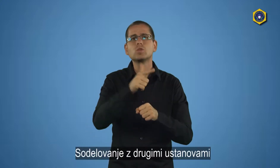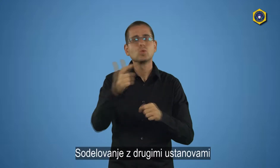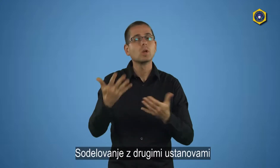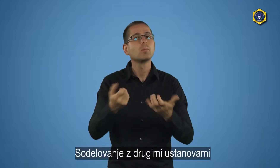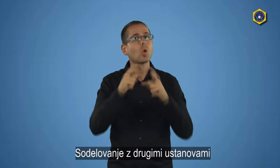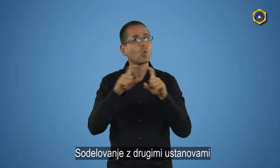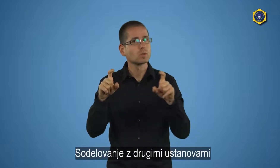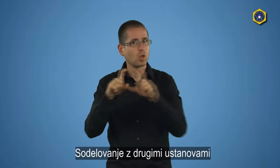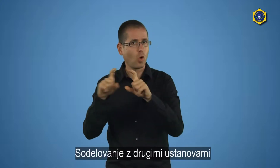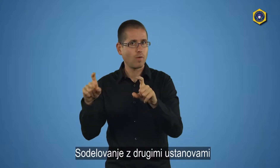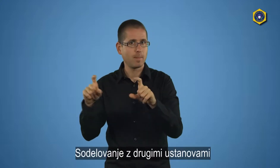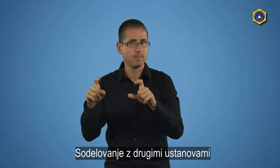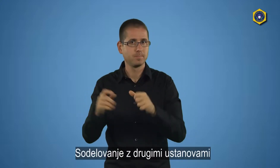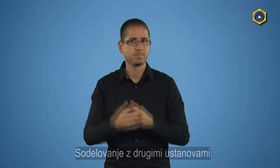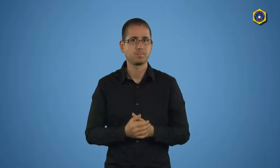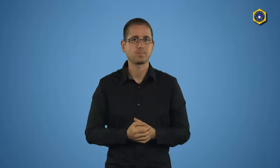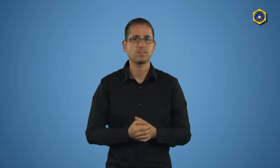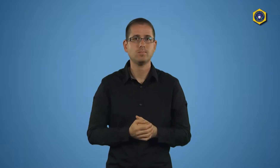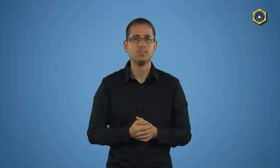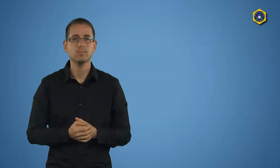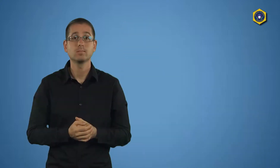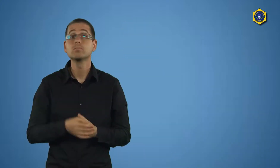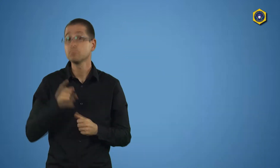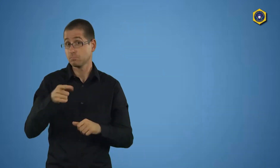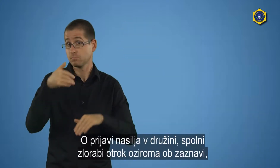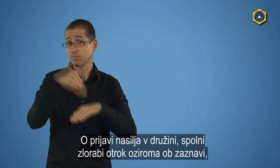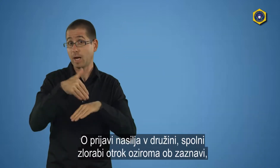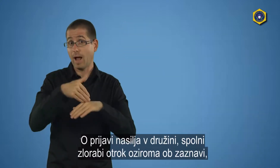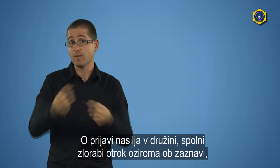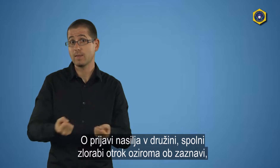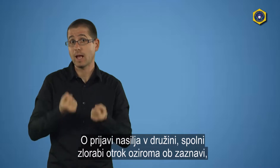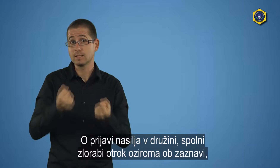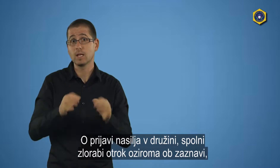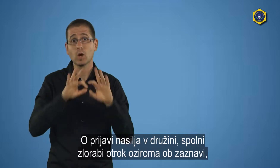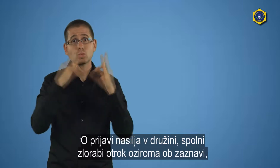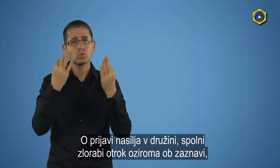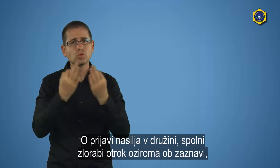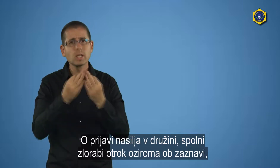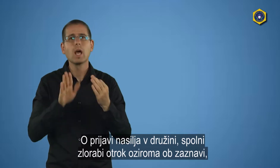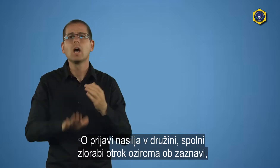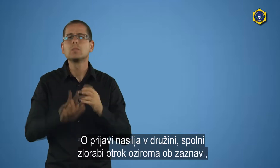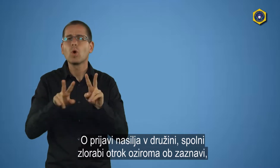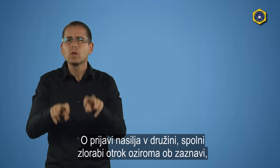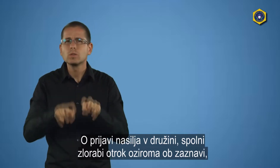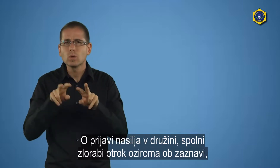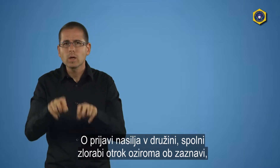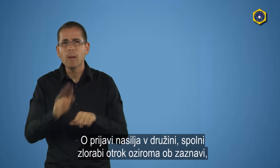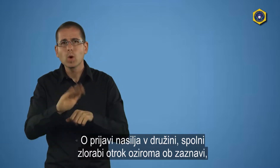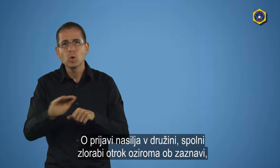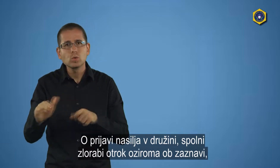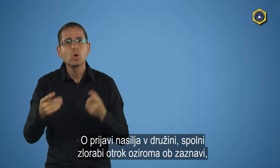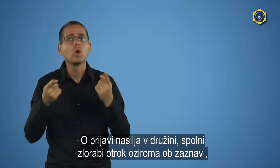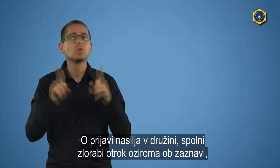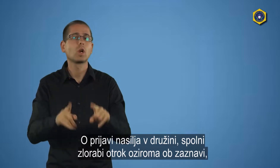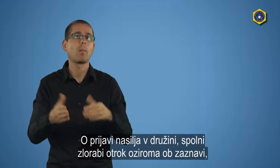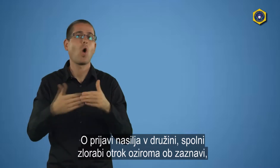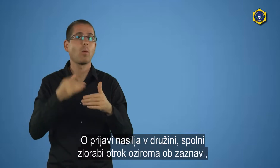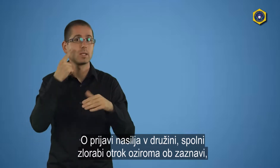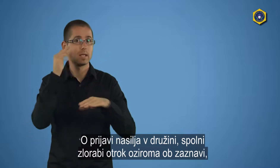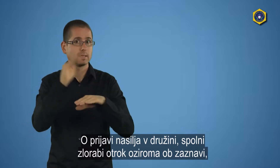Sodelovanje z drugimi ustanovami. O prijavi nasilja v družini, spolni zlorabi otrok oziroma ob